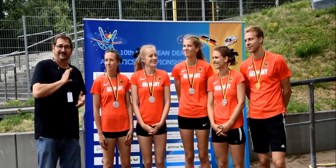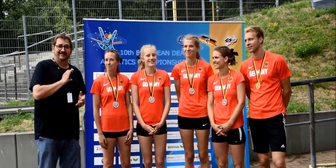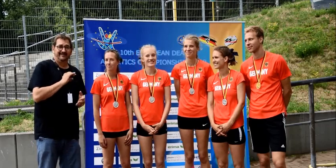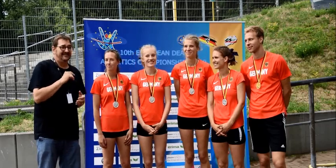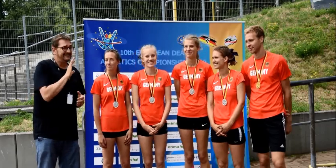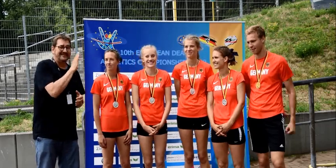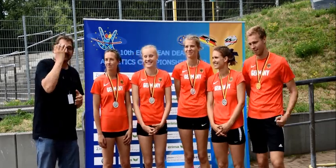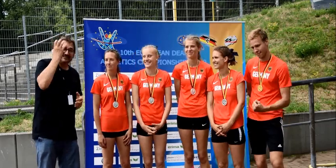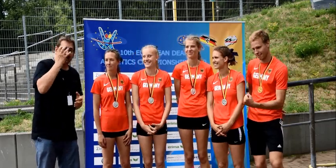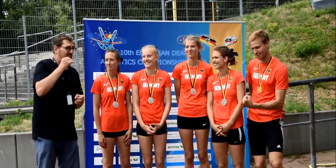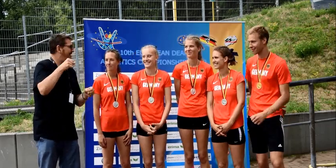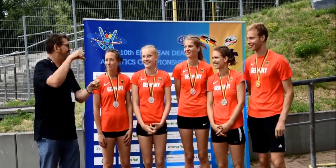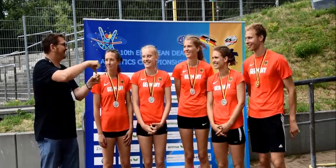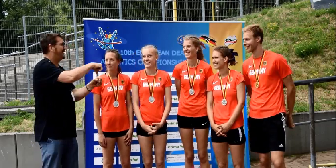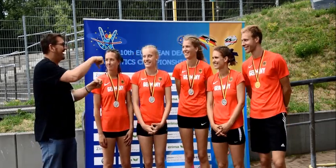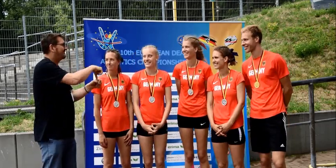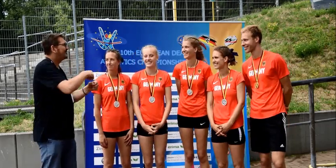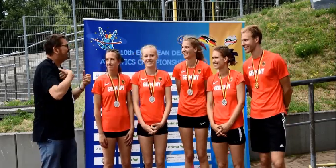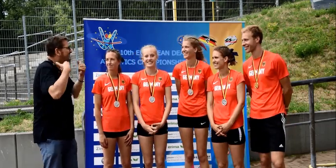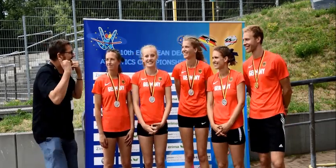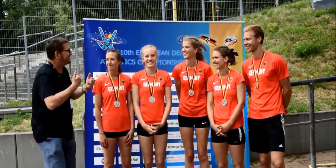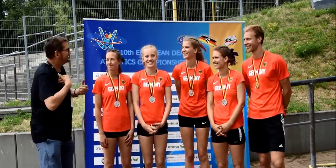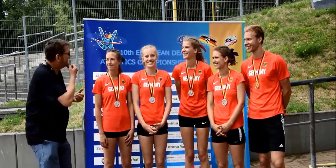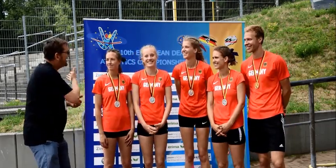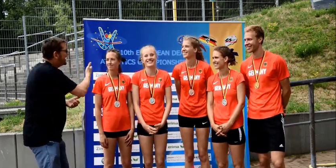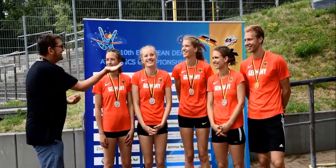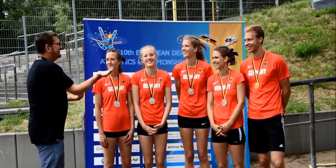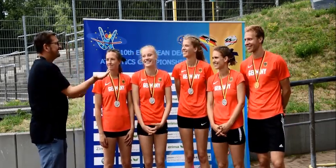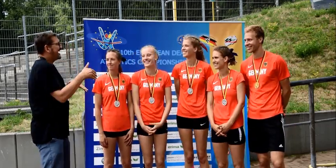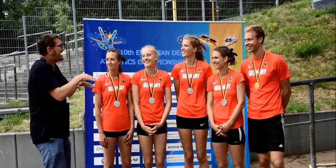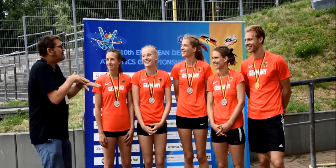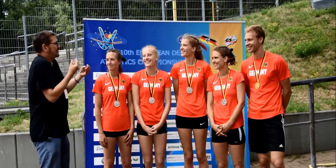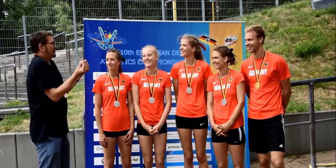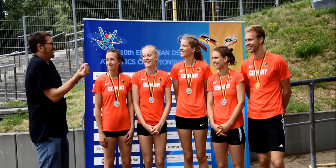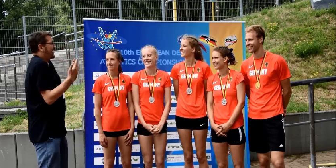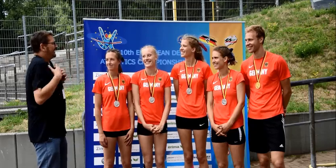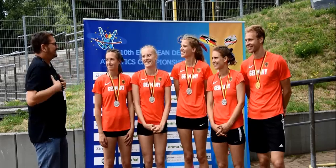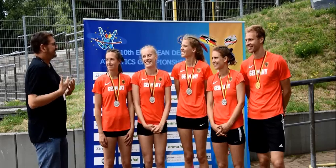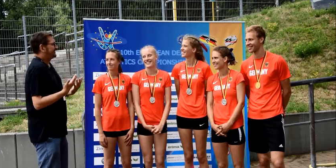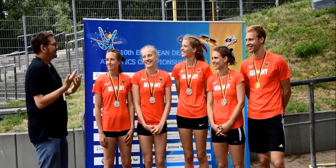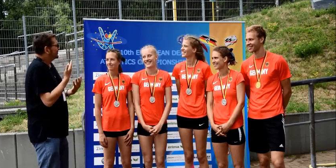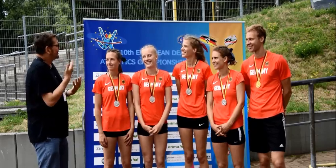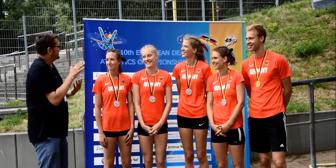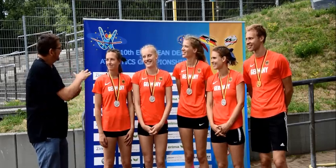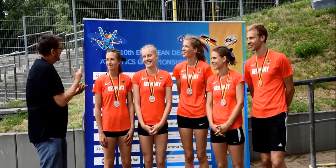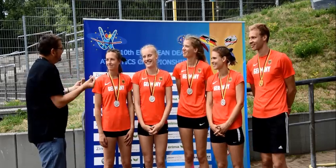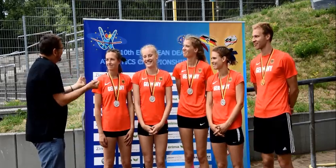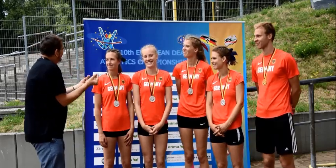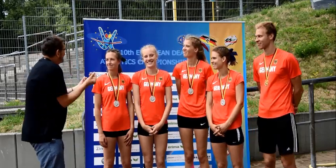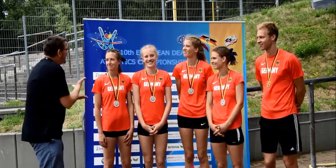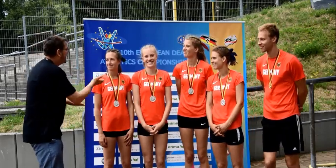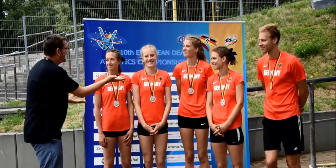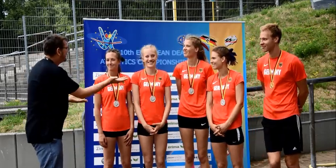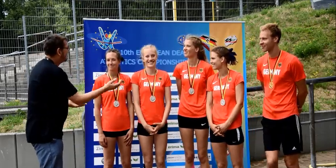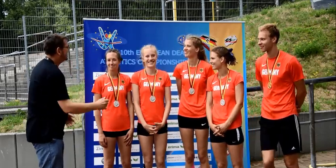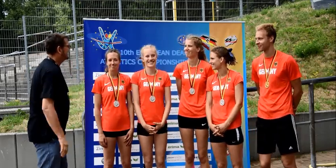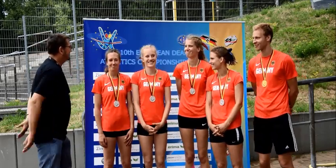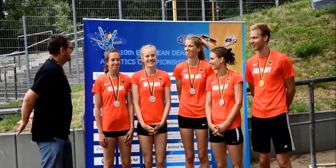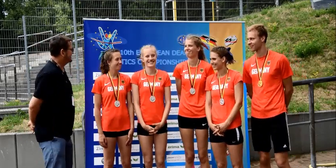geholt. Also sensationell. Die Damen in ihrer Staffel eine Silbermedaille und Alexander seine Goldmedaille. Wie fühlt ihr euch?